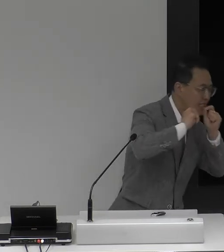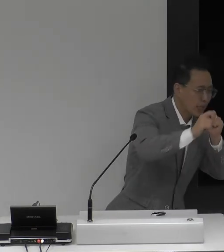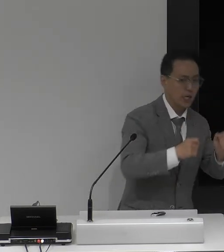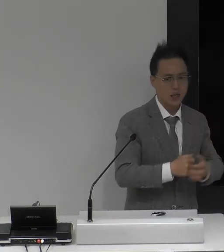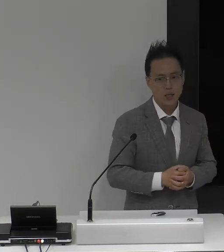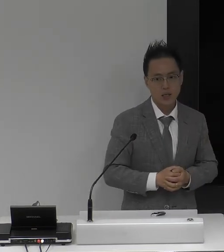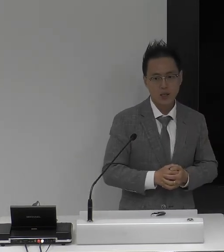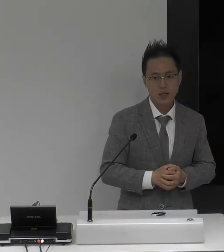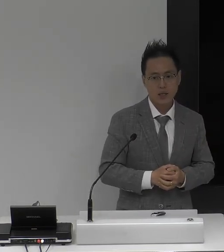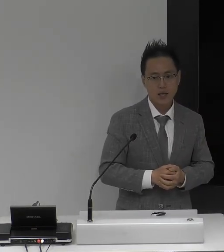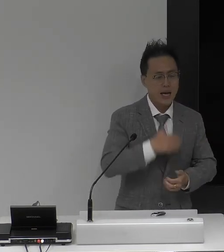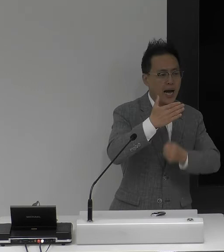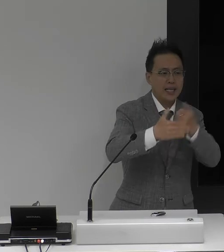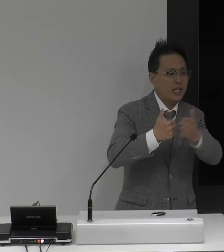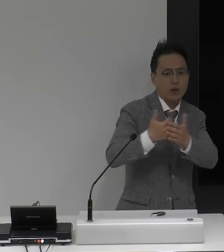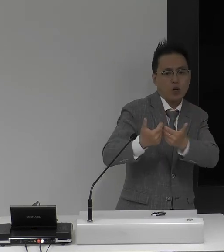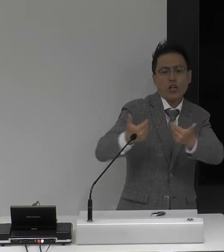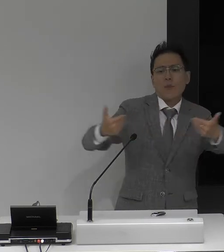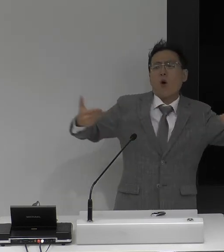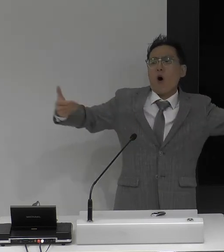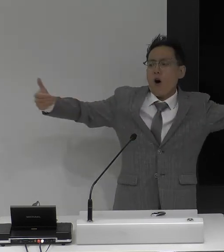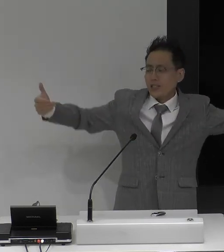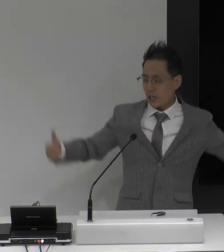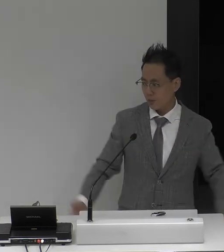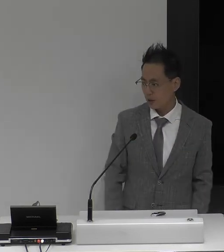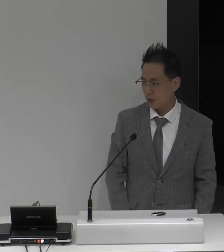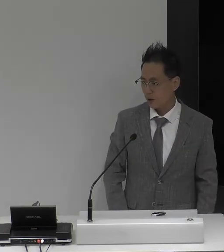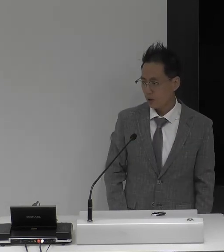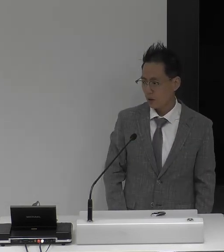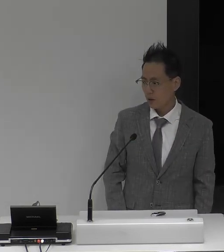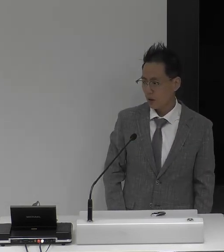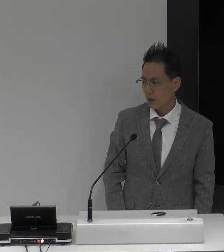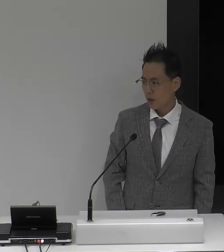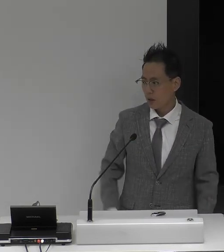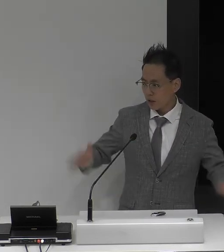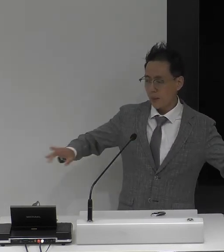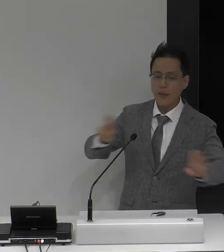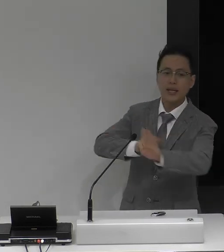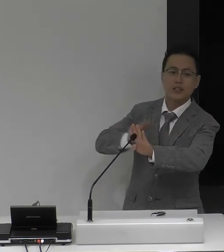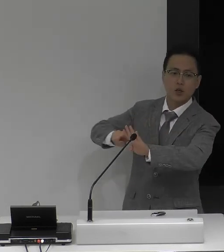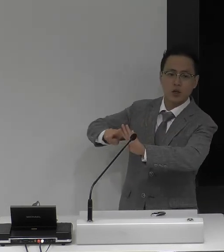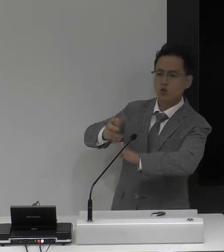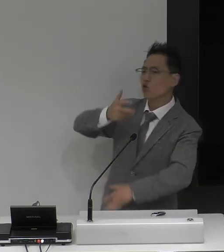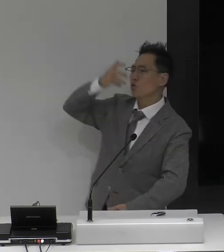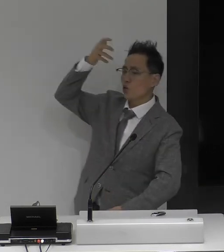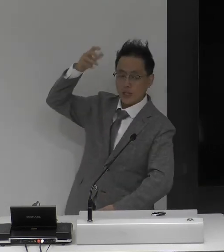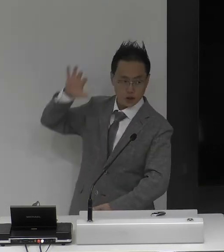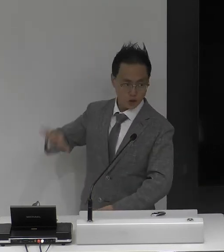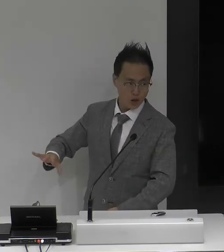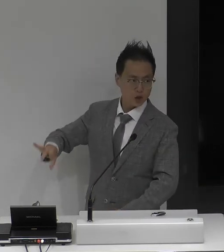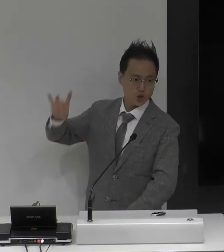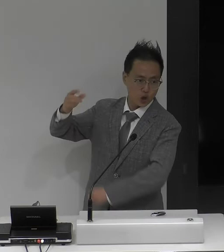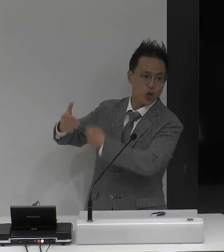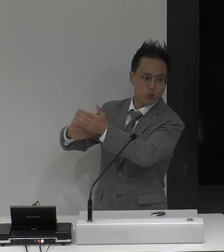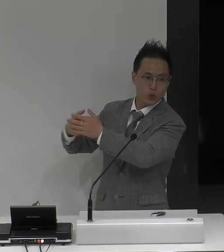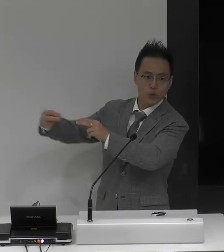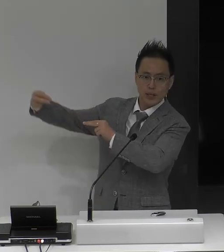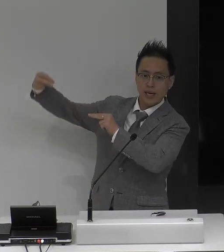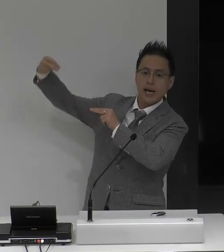사기 하나님과는 거리가 먼 사람이었어요. 그런데 베델에서 꿈속에서 처음으로